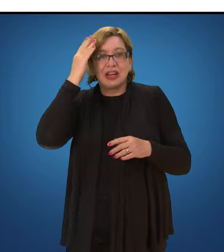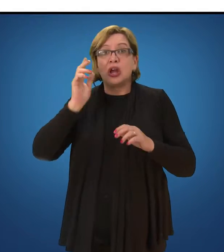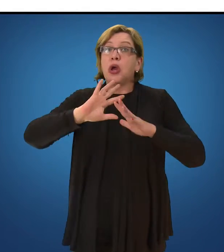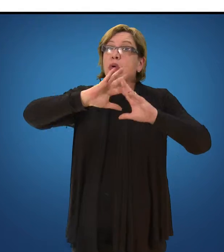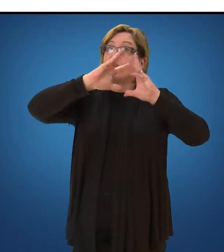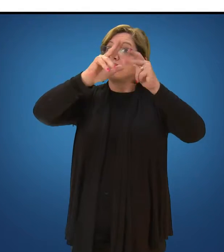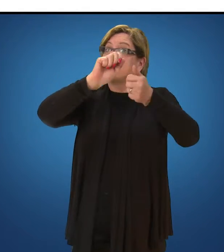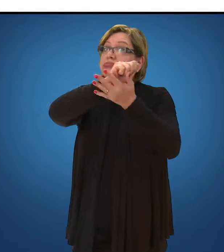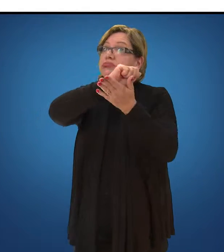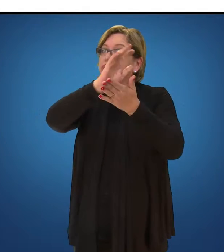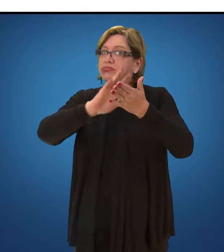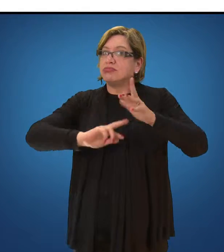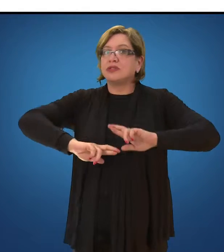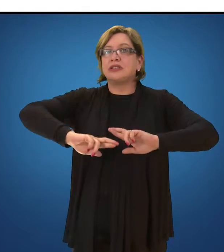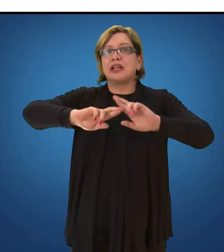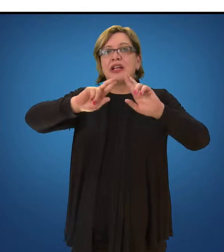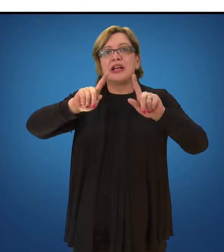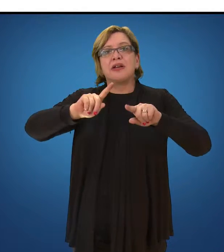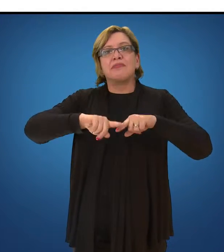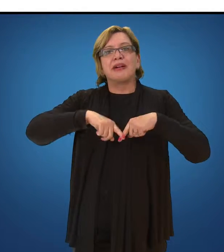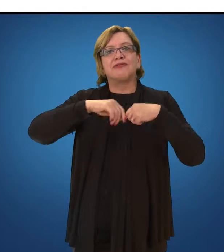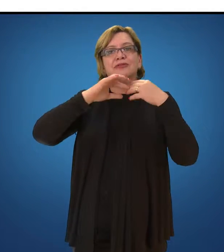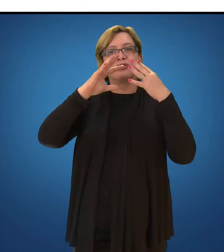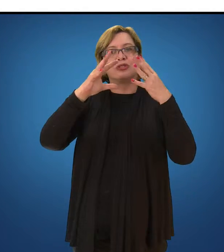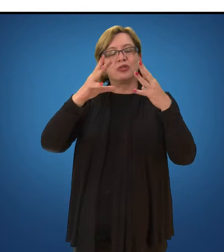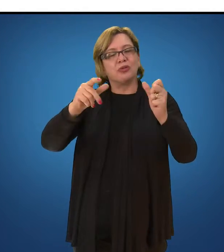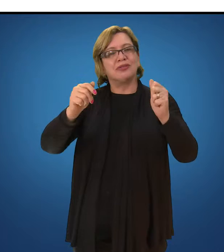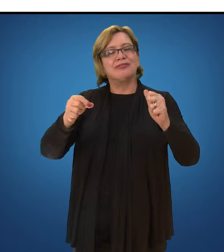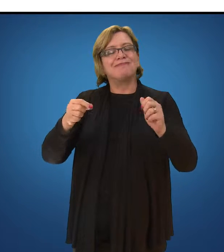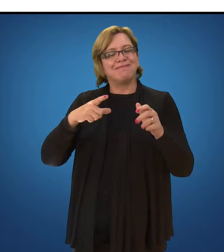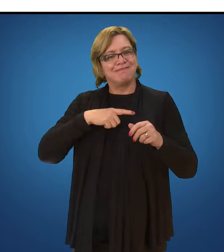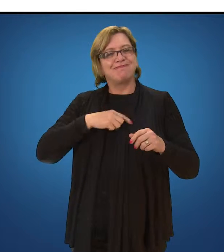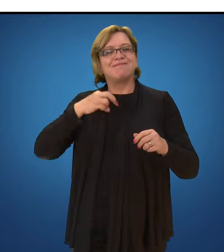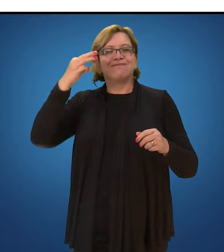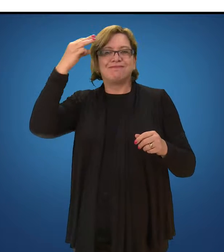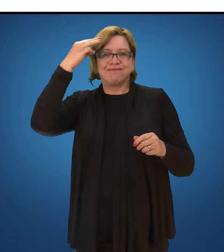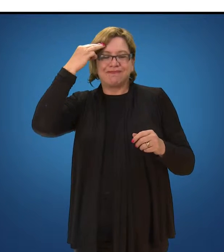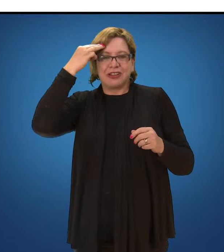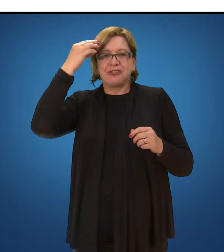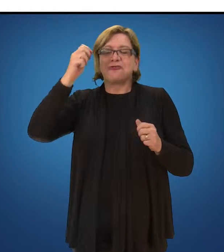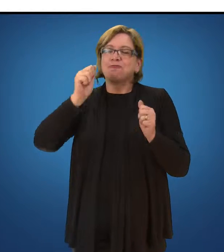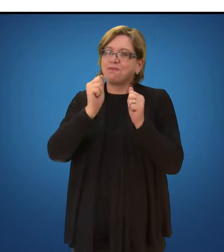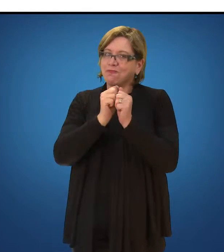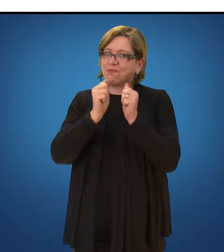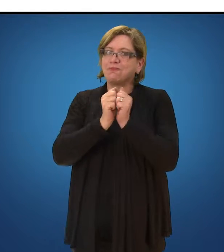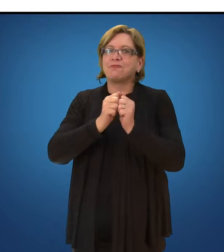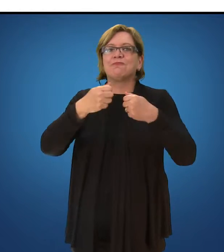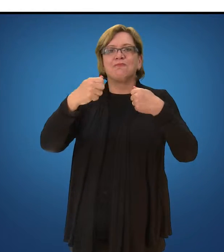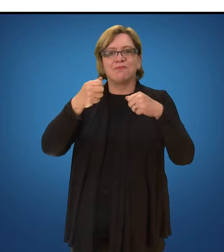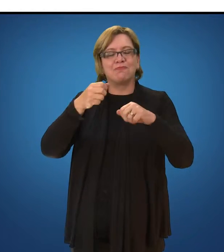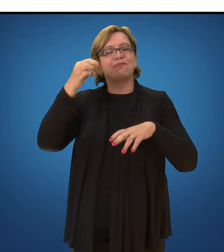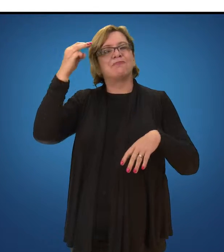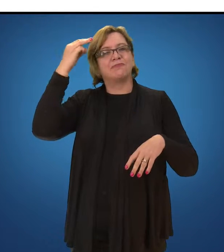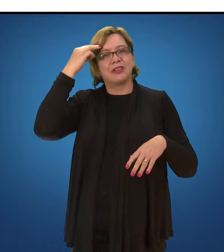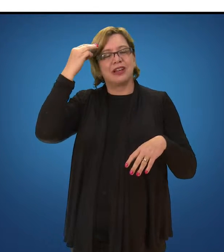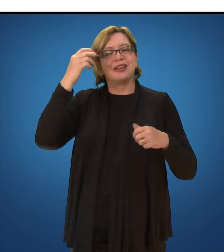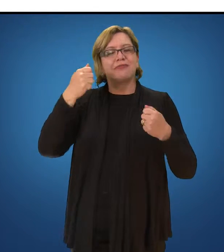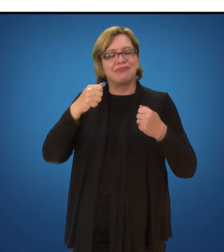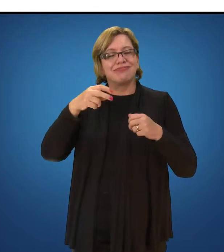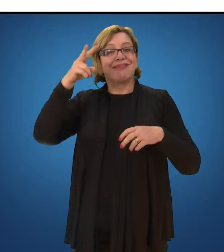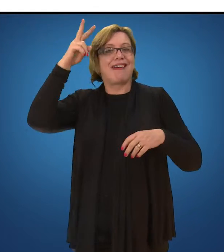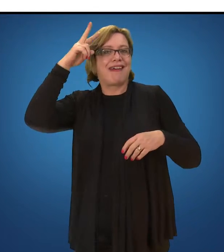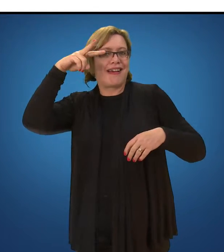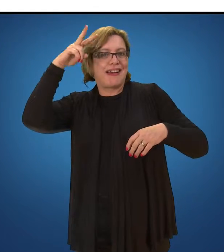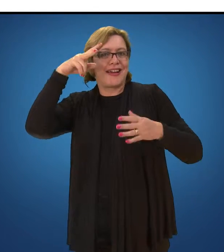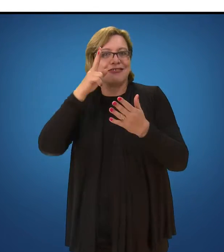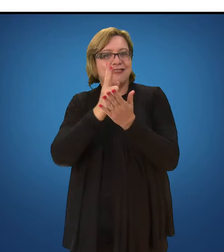muito diferentes, todas estão incluídas na categoria memória. Todas elas envolvem memória, todas elas envolvem lembrar-se.